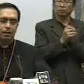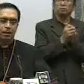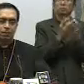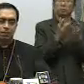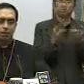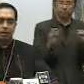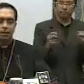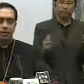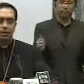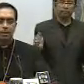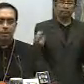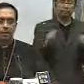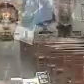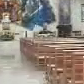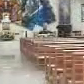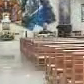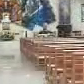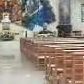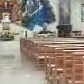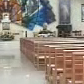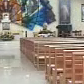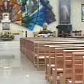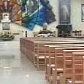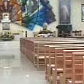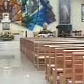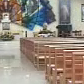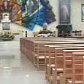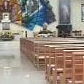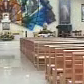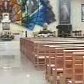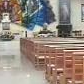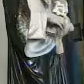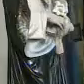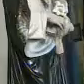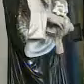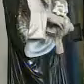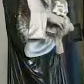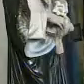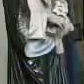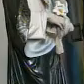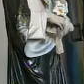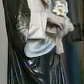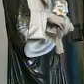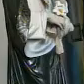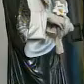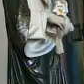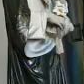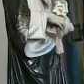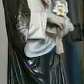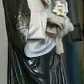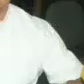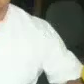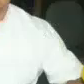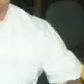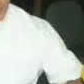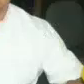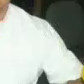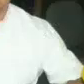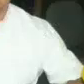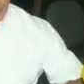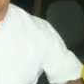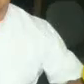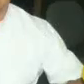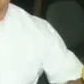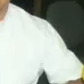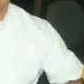La Iglesia Católica se pronunció por un hecho que ha acaparado titulares en los últimos días. Es el caso del sacerdote